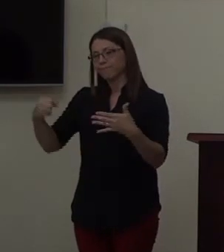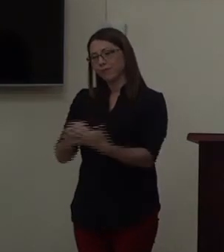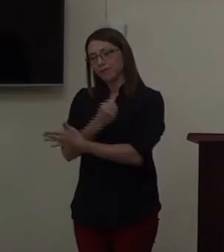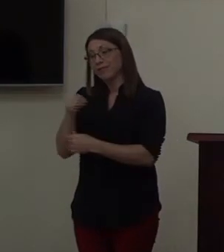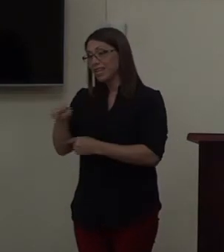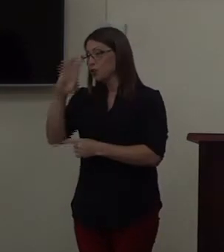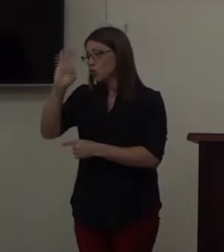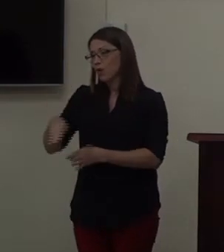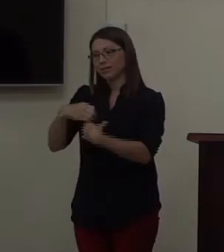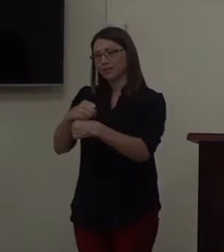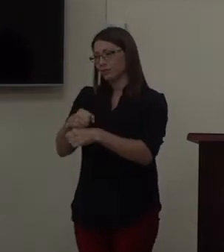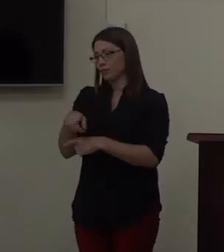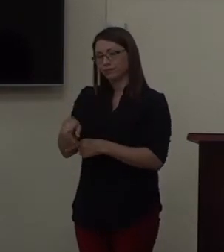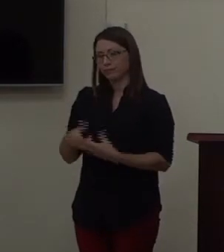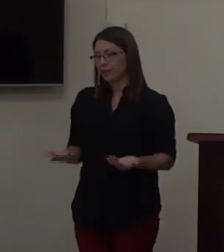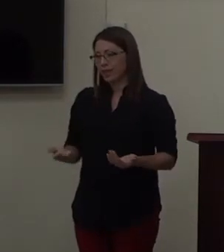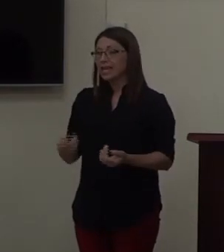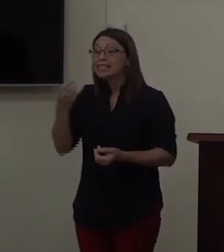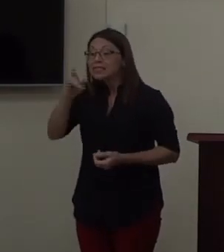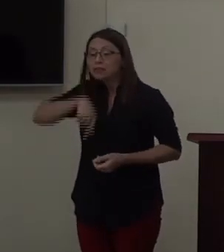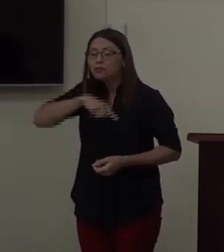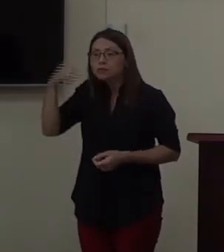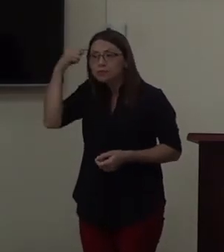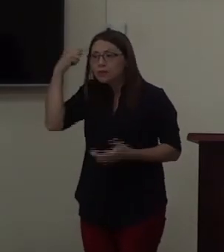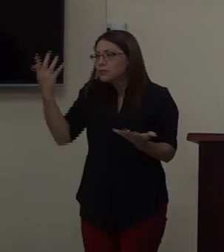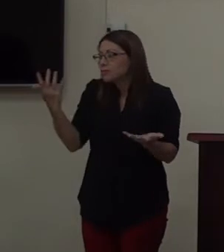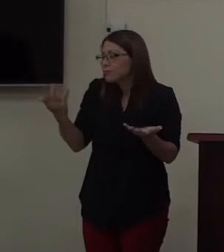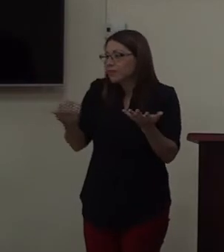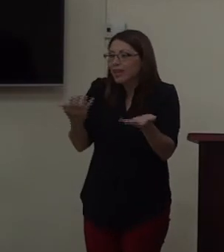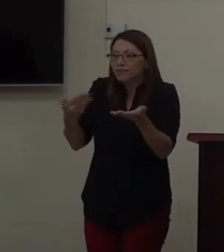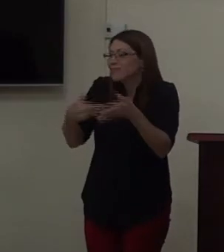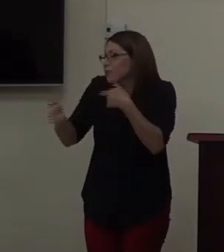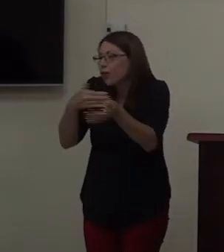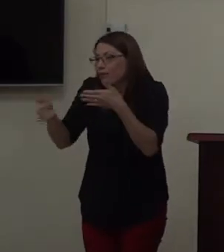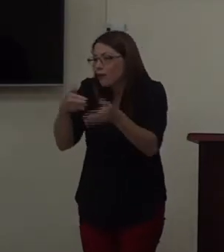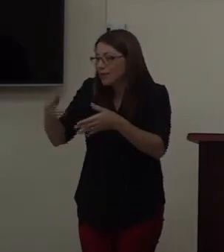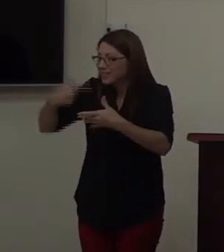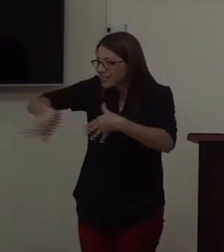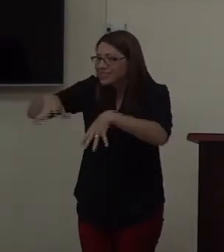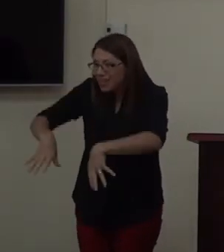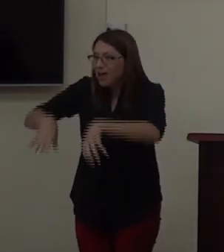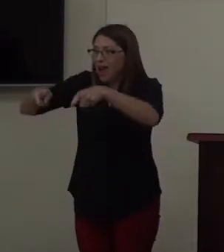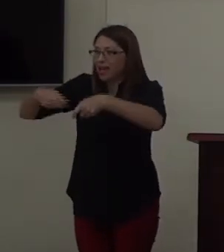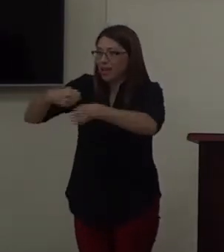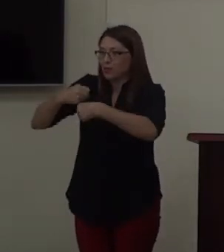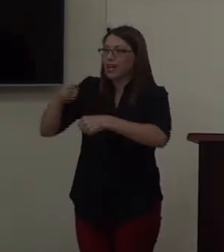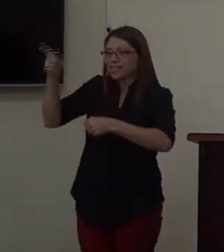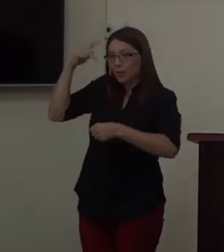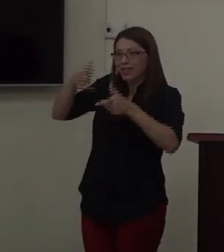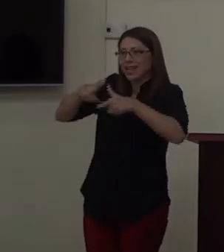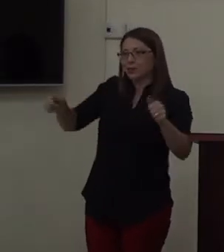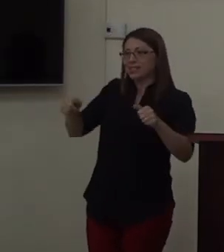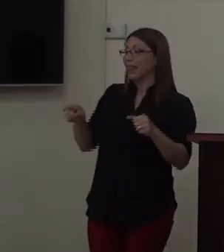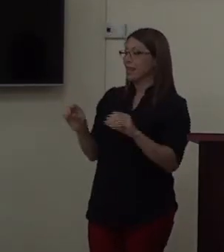Lamentablemente eso nunca se hizo, si pensamos en que, bueno, de todas formas se iba a ejecutar esa política lingüística de castellanizar